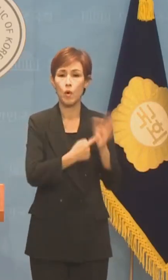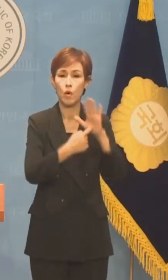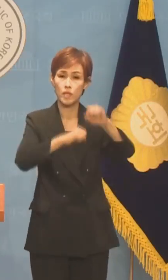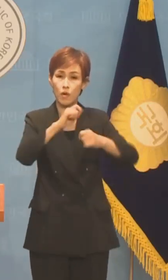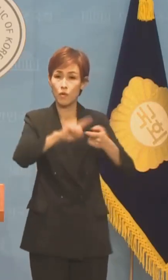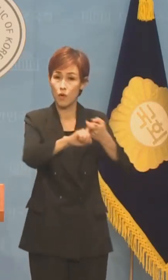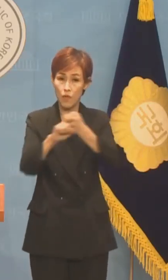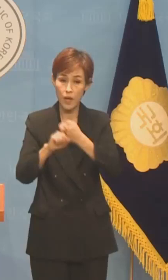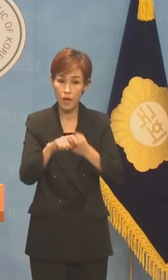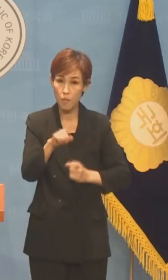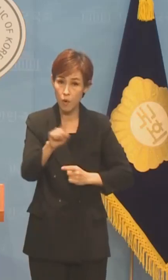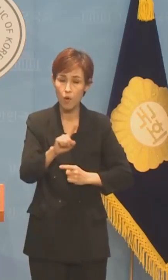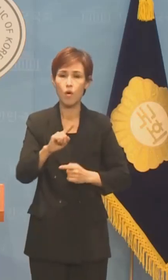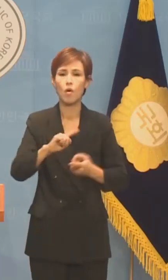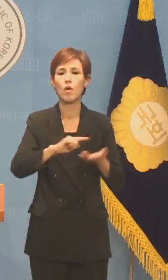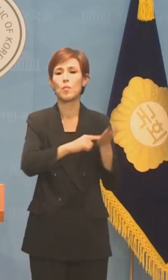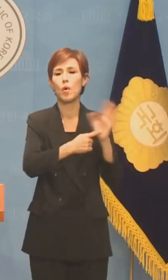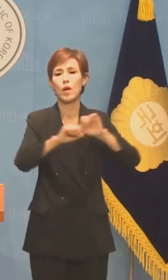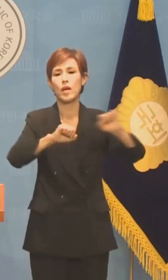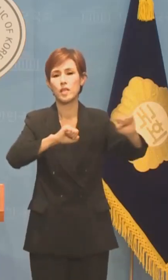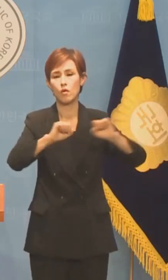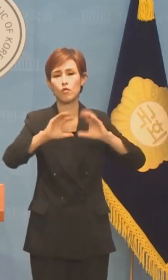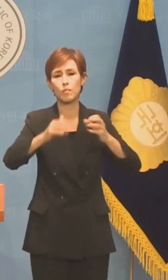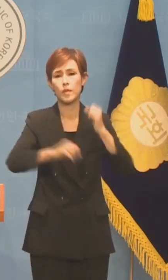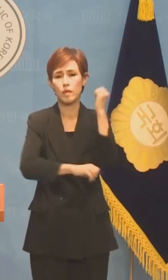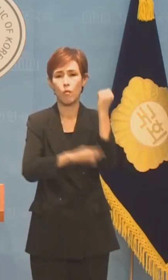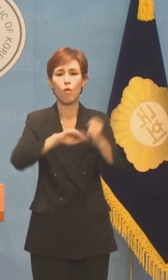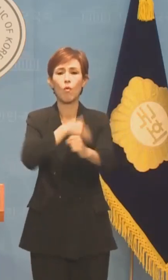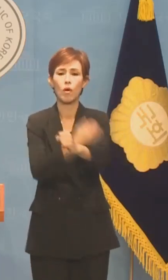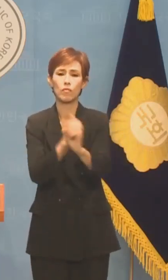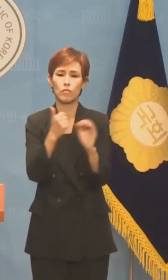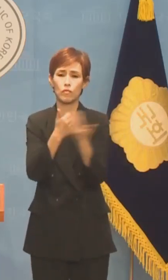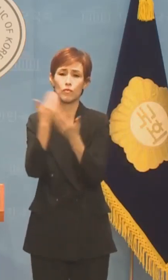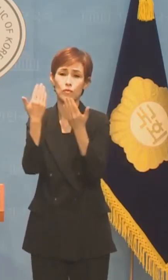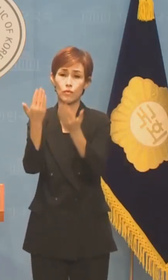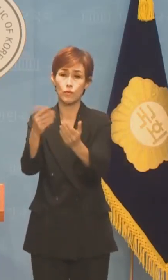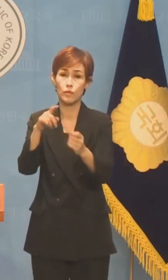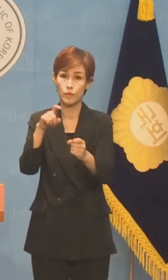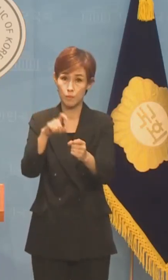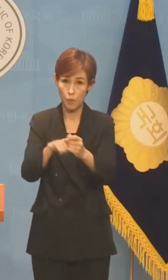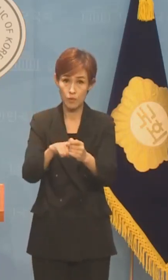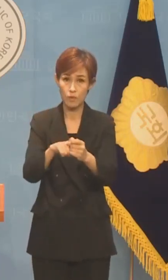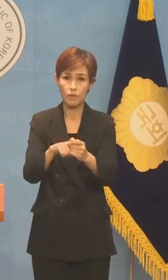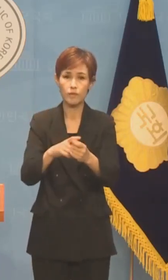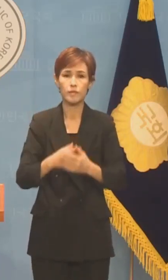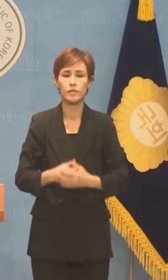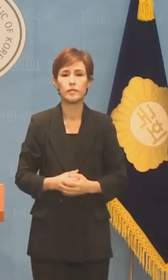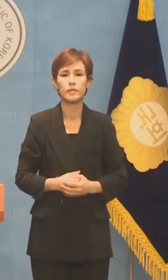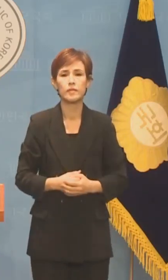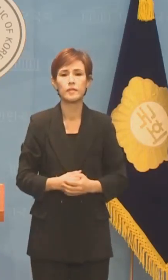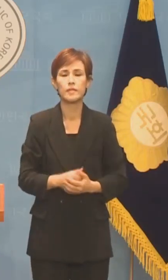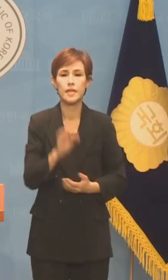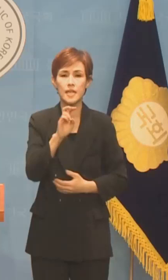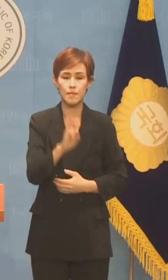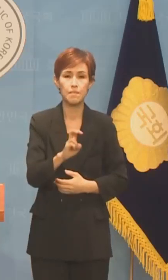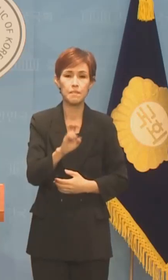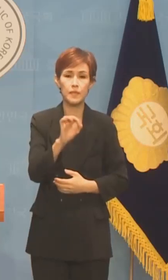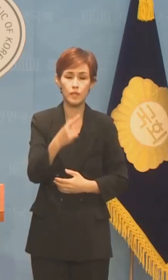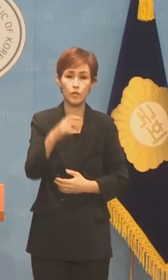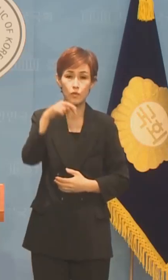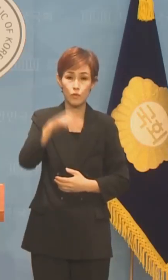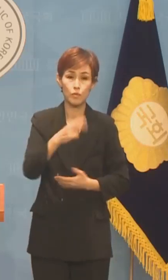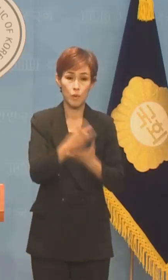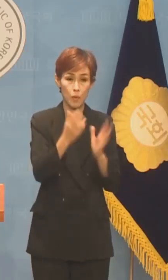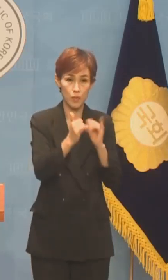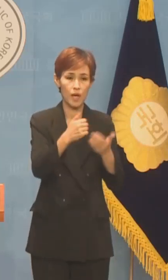표현자유연대는 표현의 자유라는 국민의 기본권을 수호하기 위해 언프레싱의 이문수 변호사가 제안하여